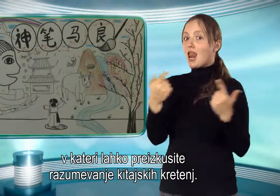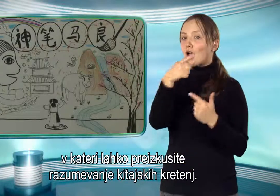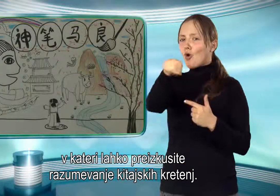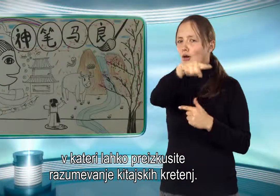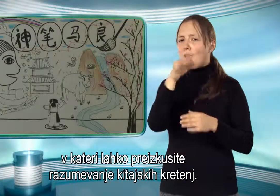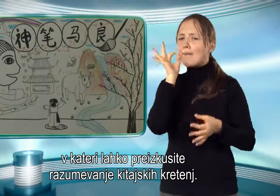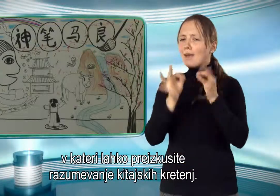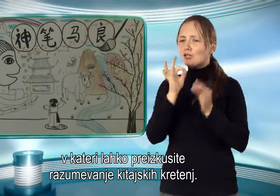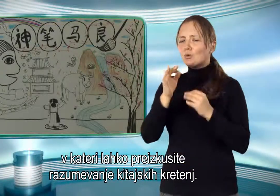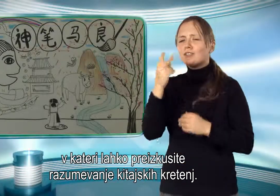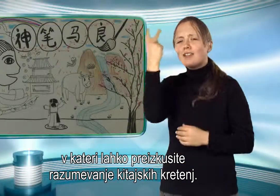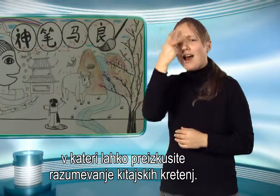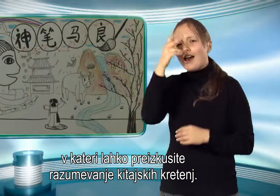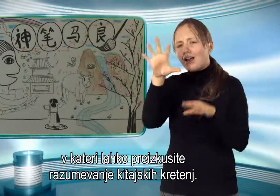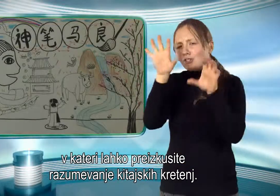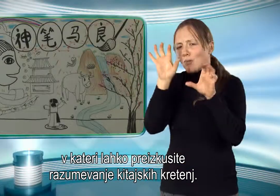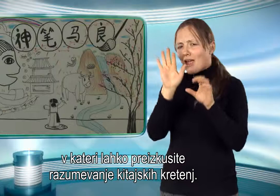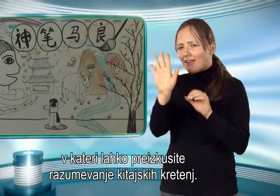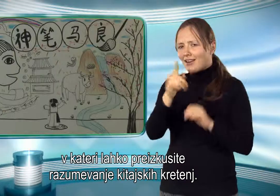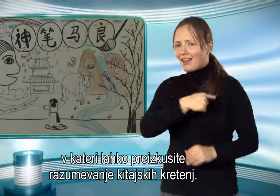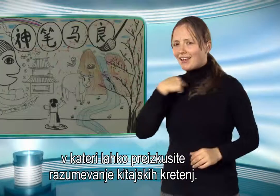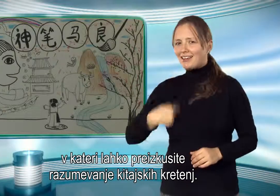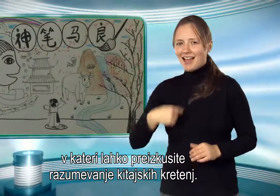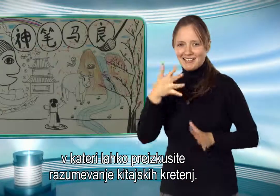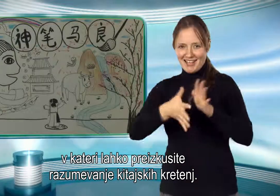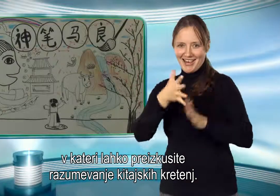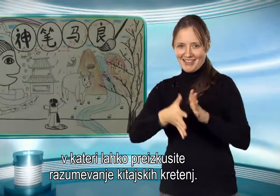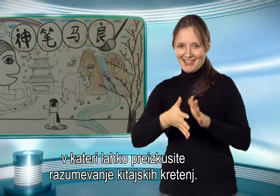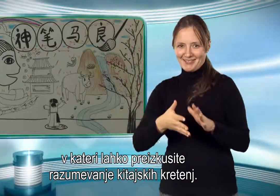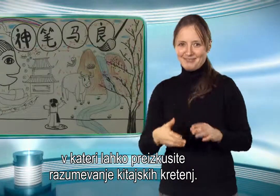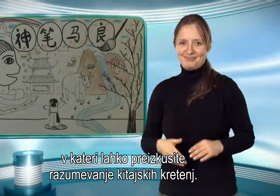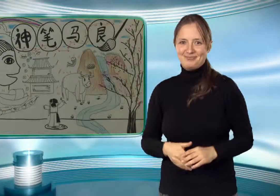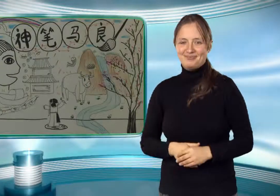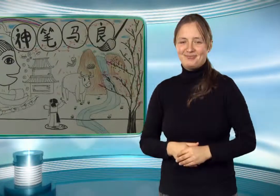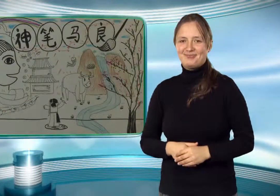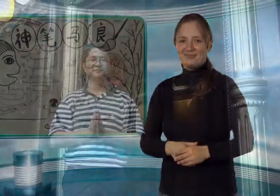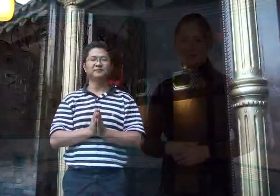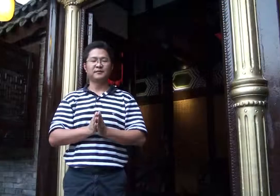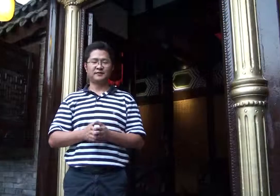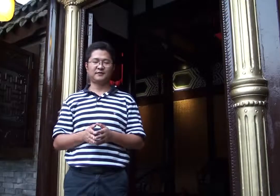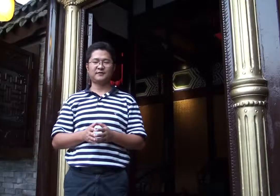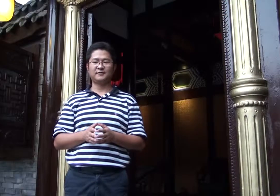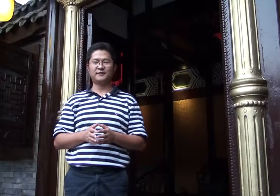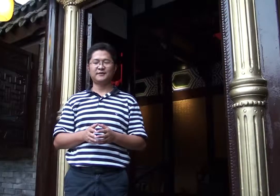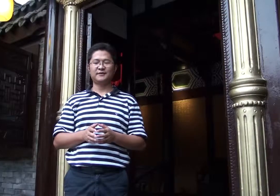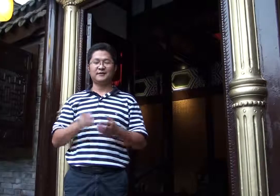preizkusite razumevanje kitajskih kretenj.